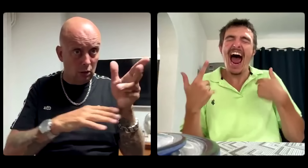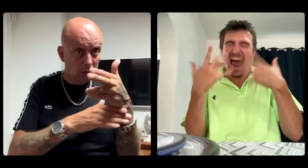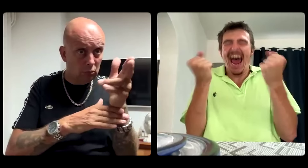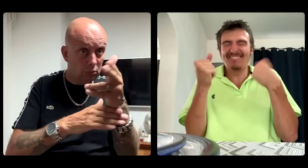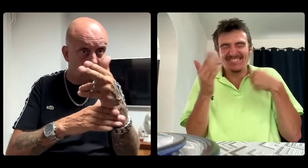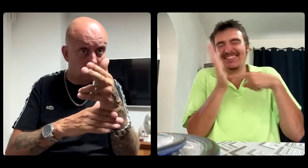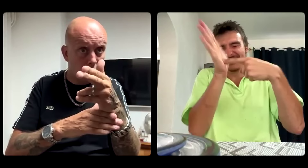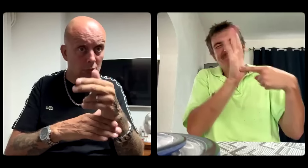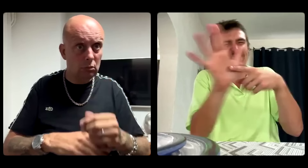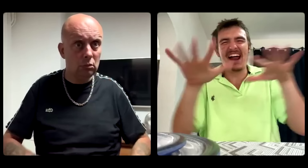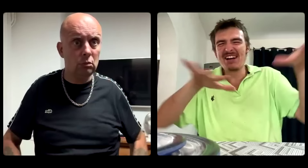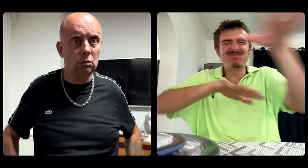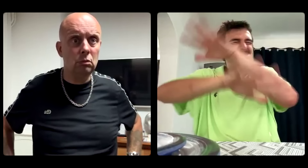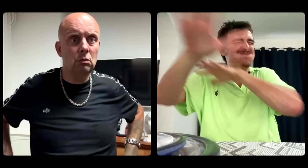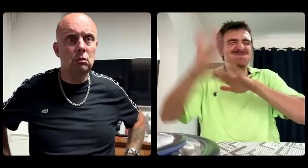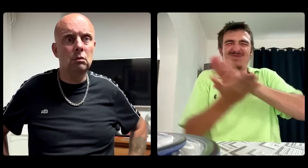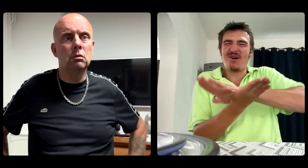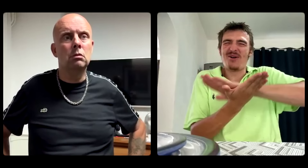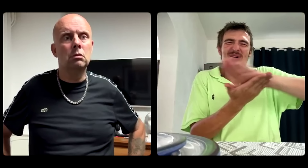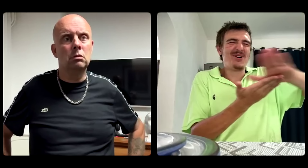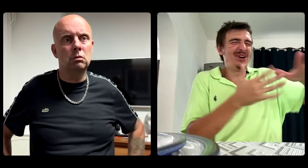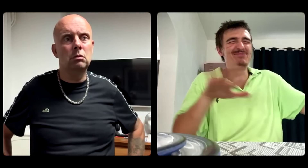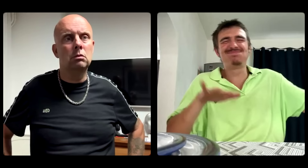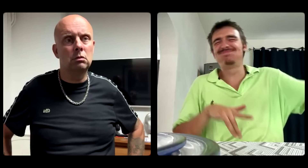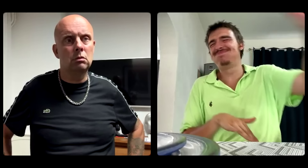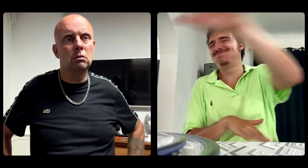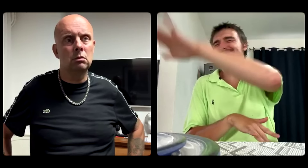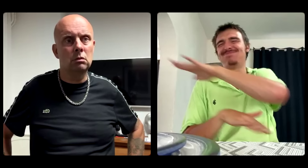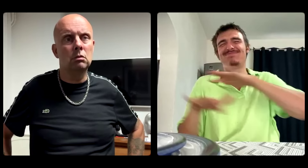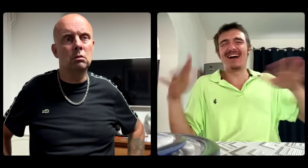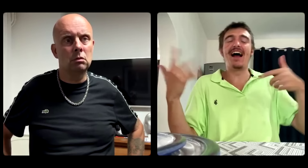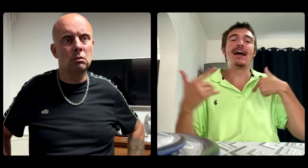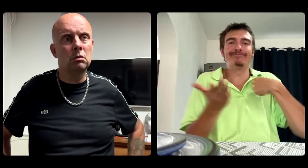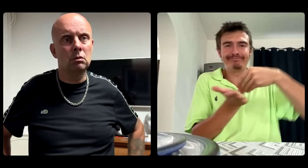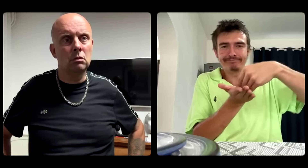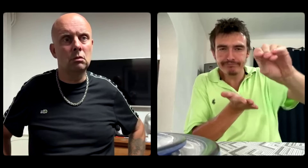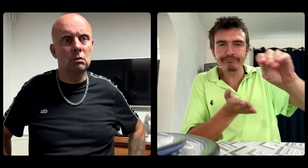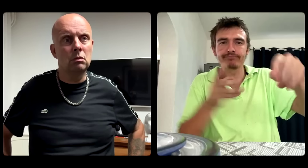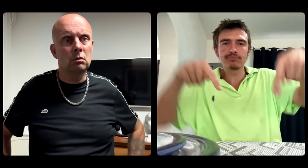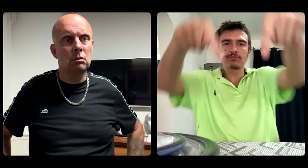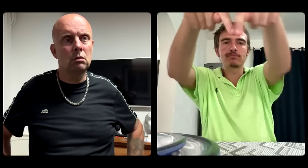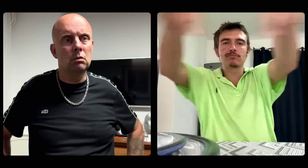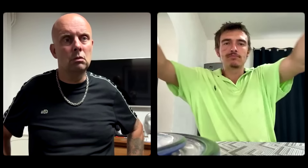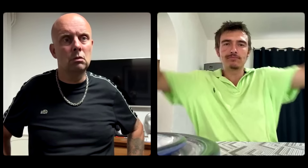Oh. Een stapje wilder. Bah. In de wildernis.